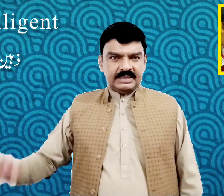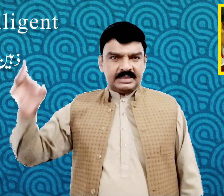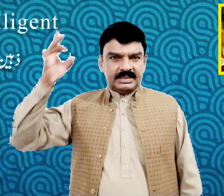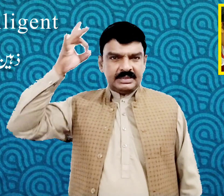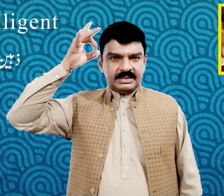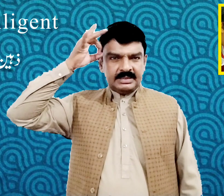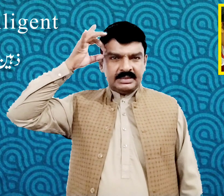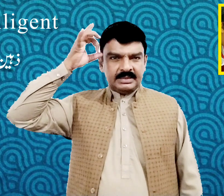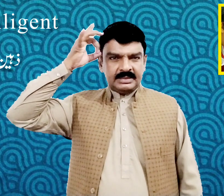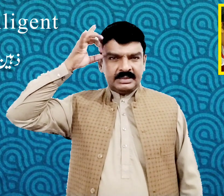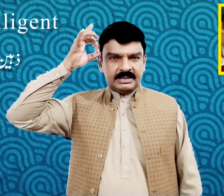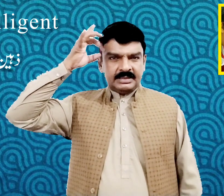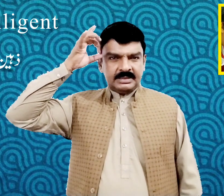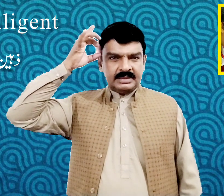इंटेलिजेंट।